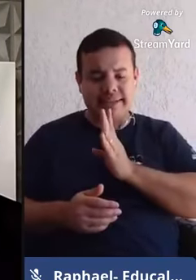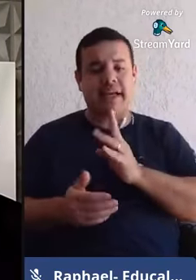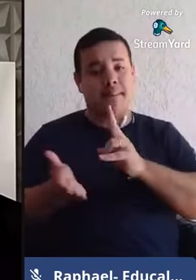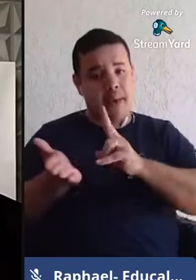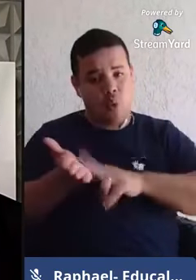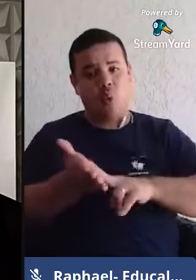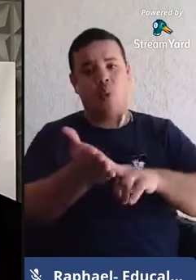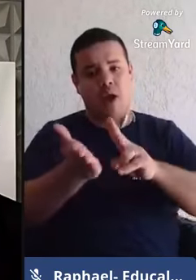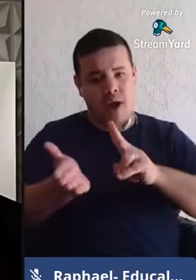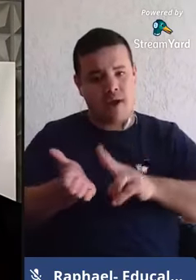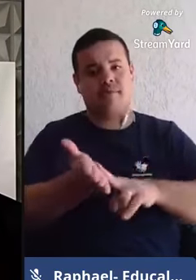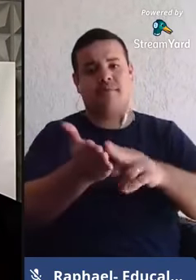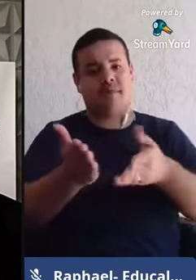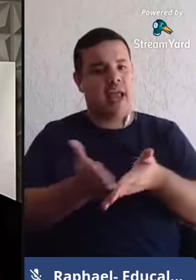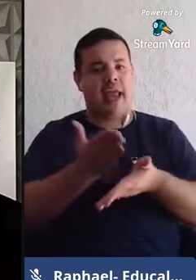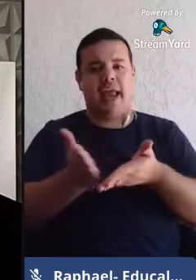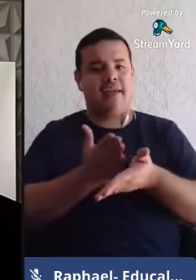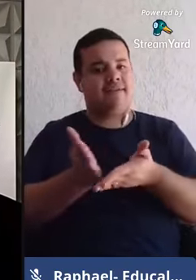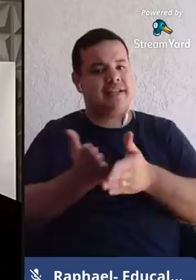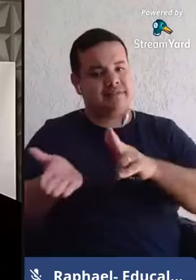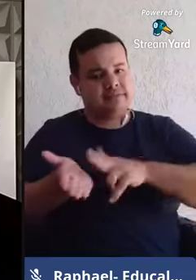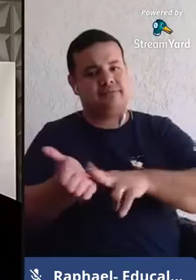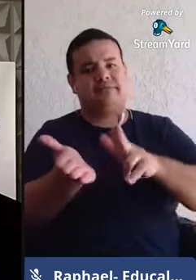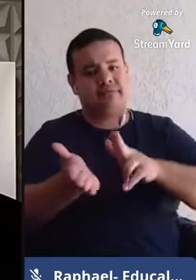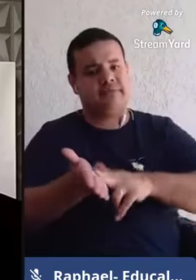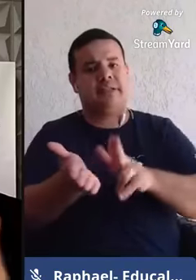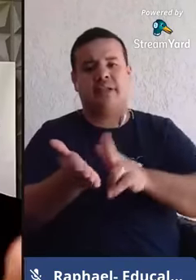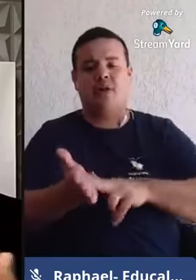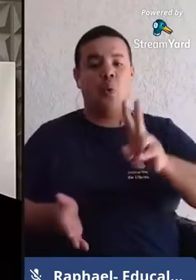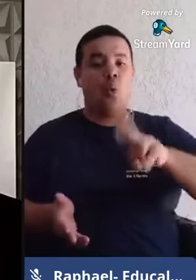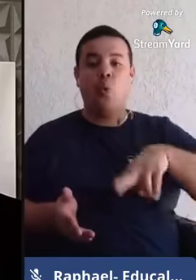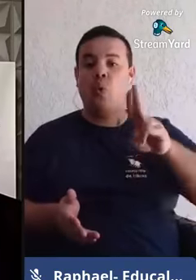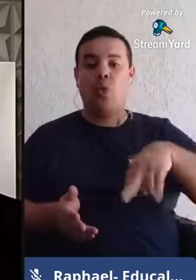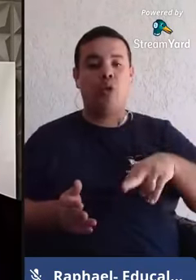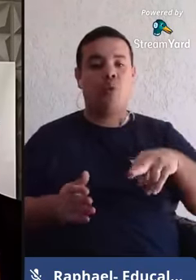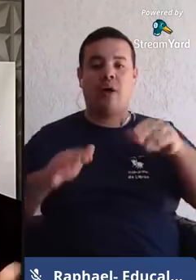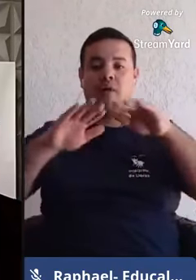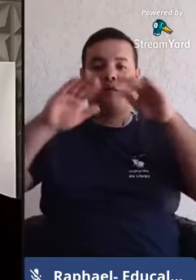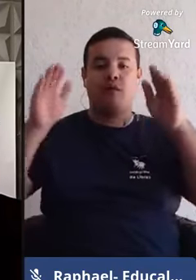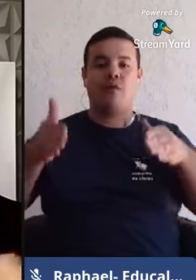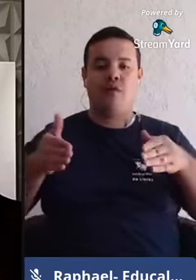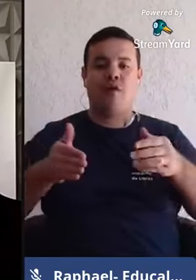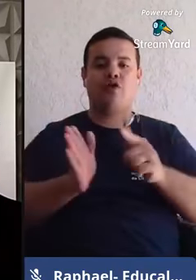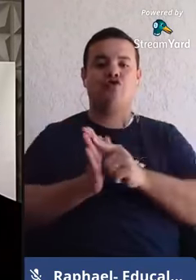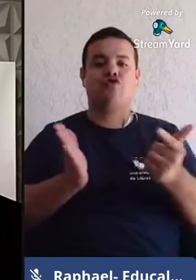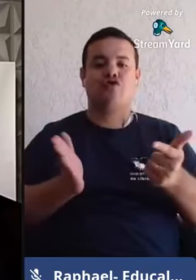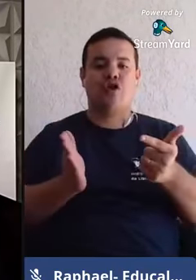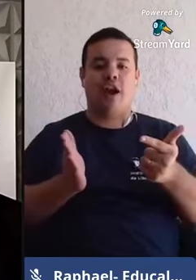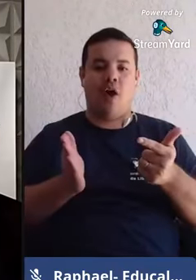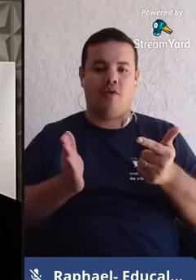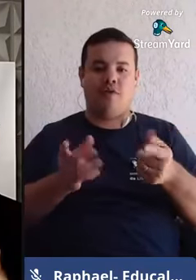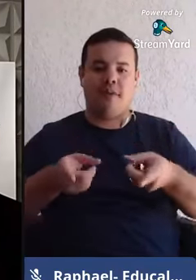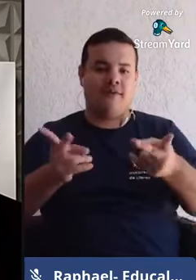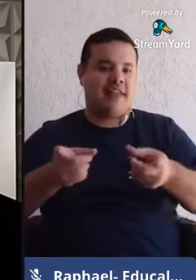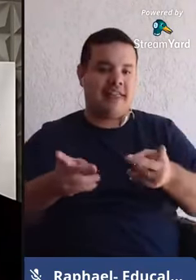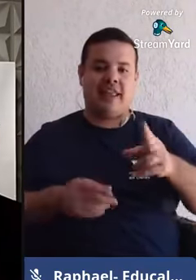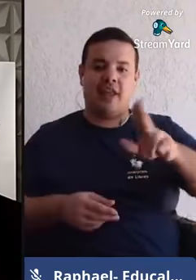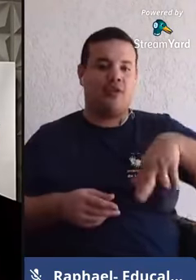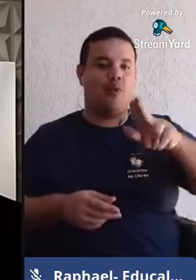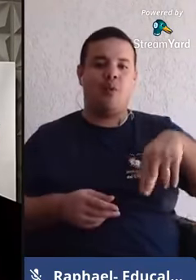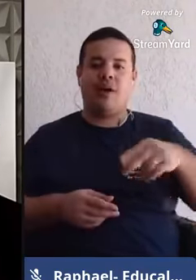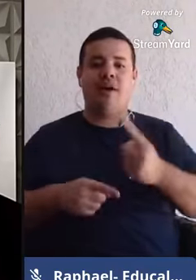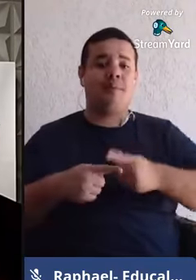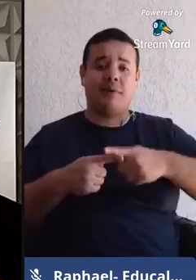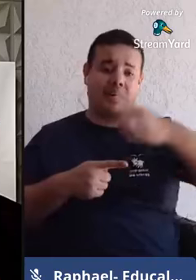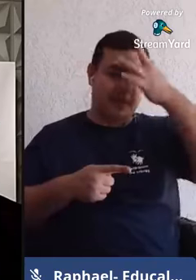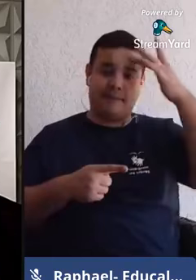a revista não vai para a banca de jornal, nunca foi, porque qual é o acesso para a pessoa com deficiência chegar numa banca de jornal? Se hoje não tem